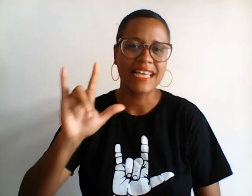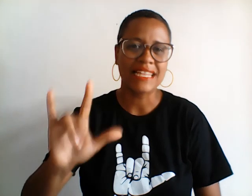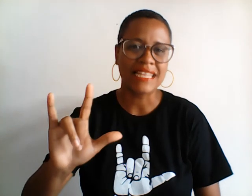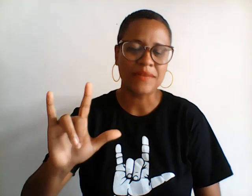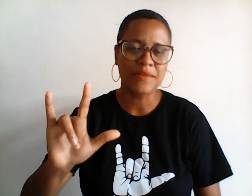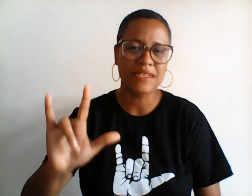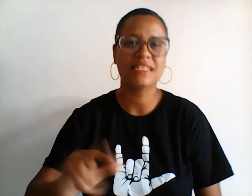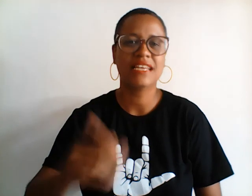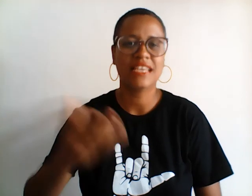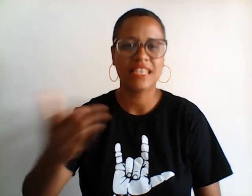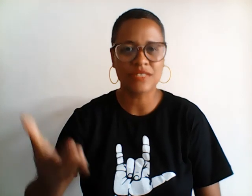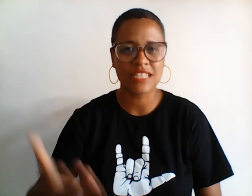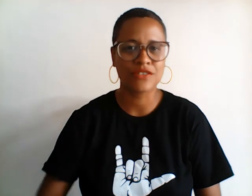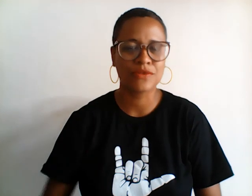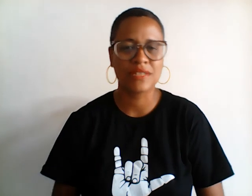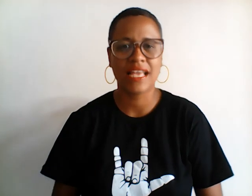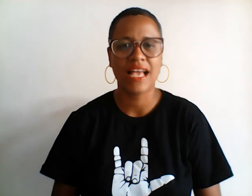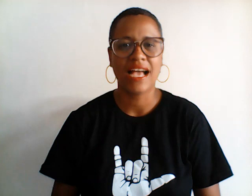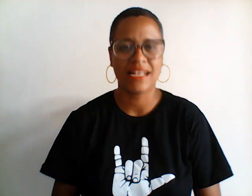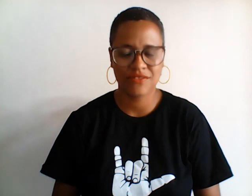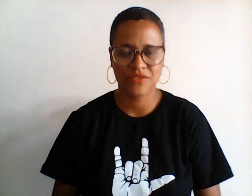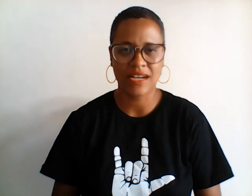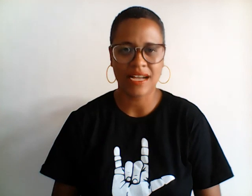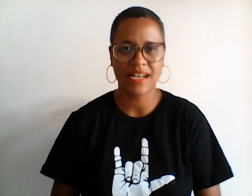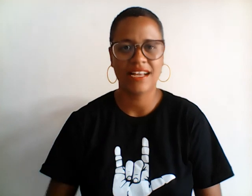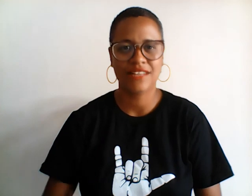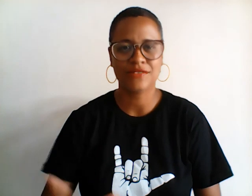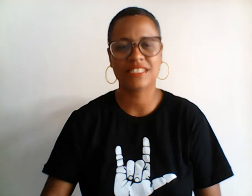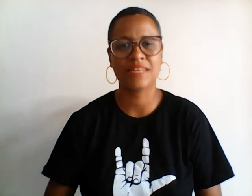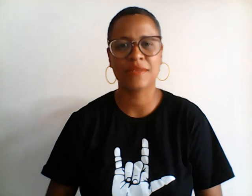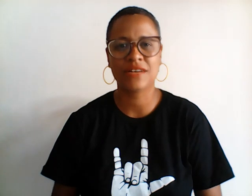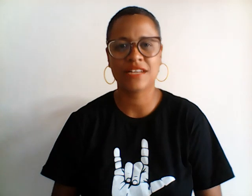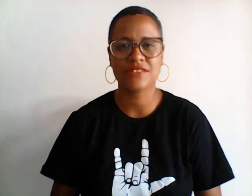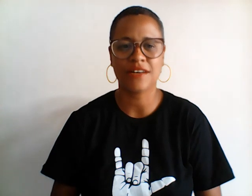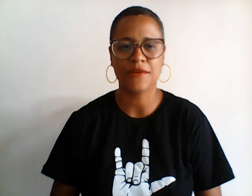Libras e nos ajudem a divulgar no sistema educacional.